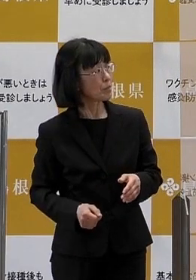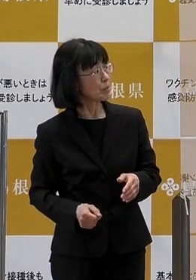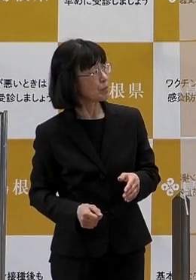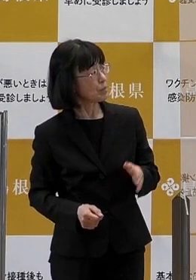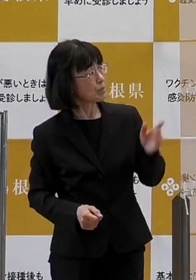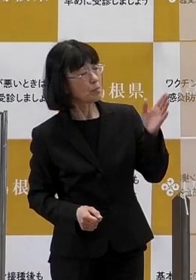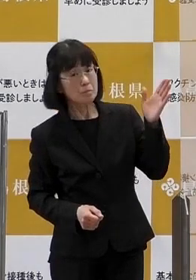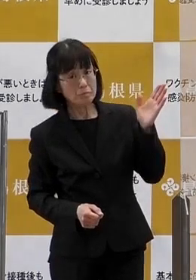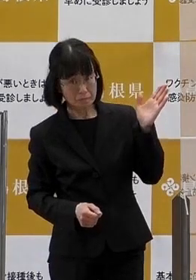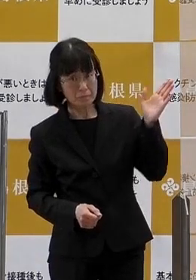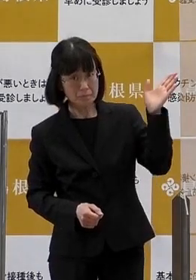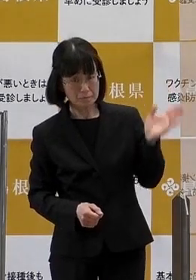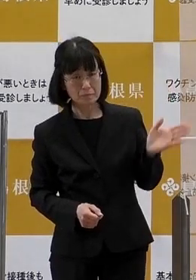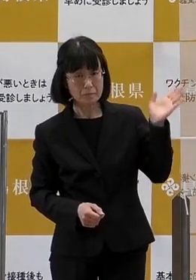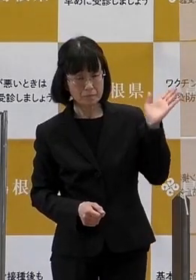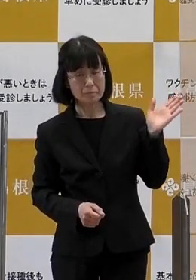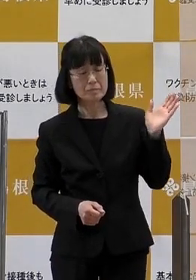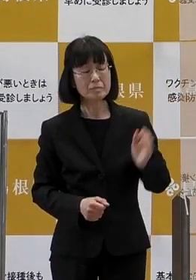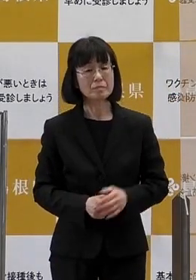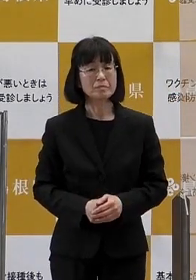ここですね、190人。